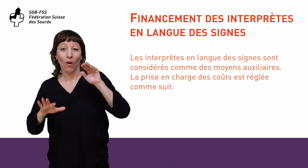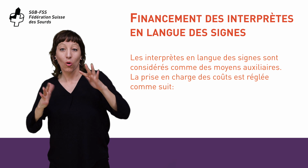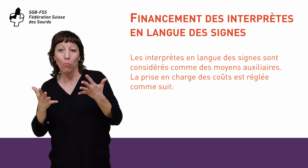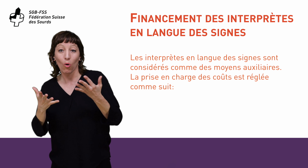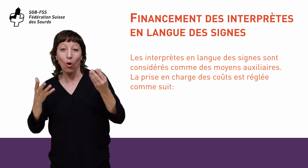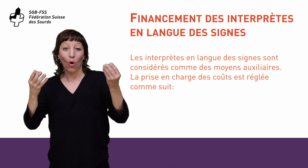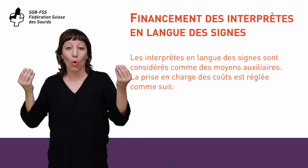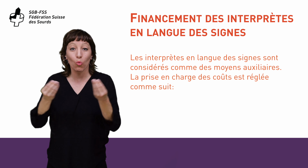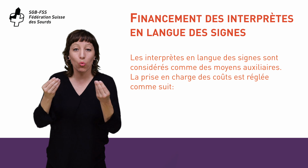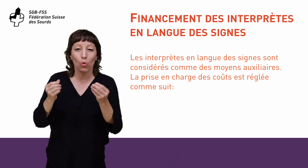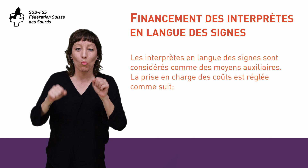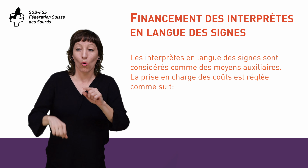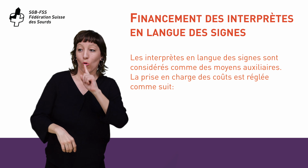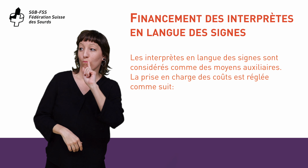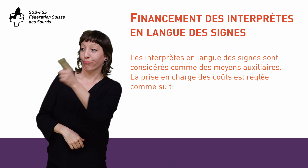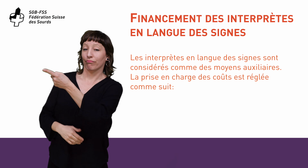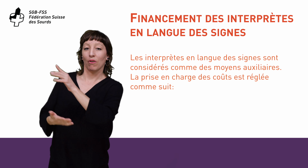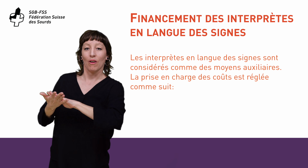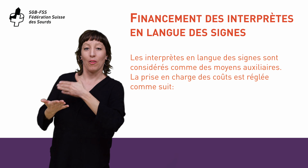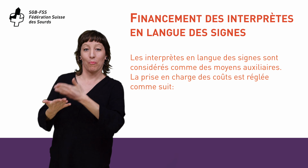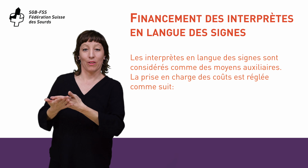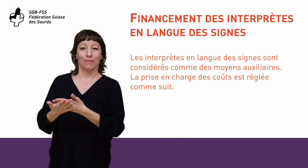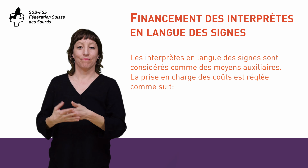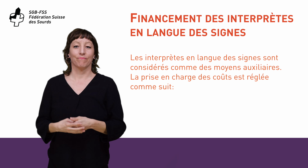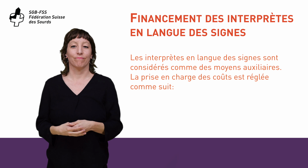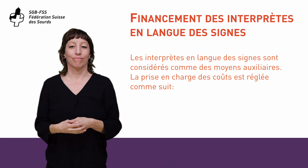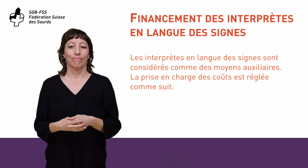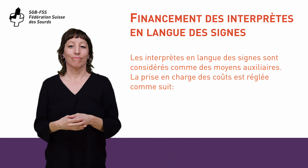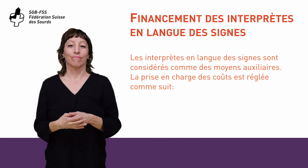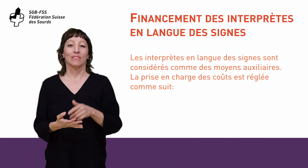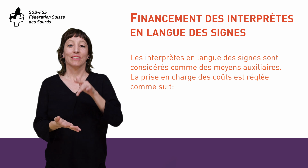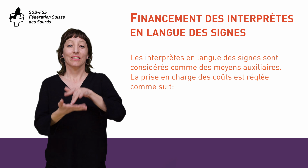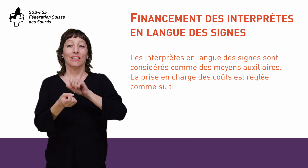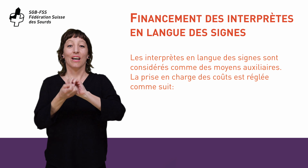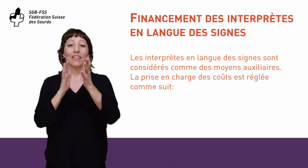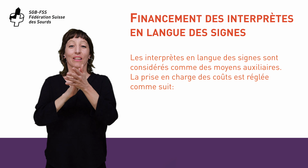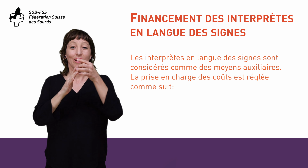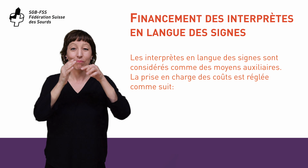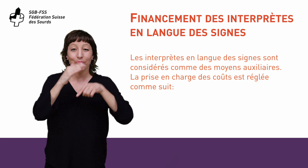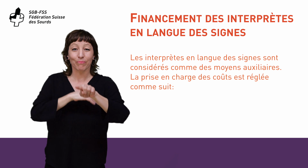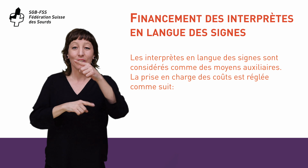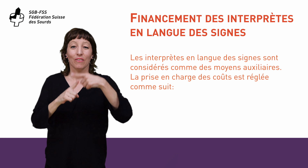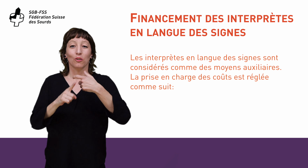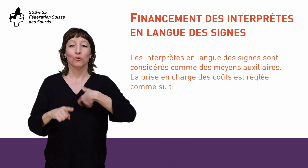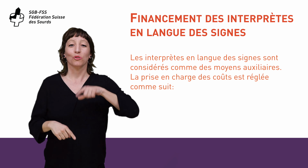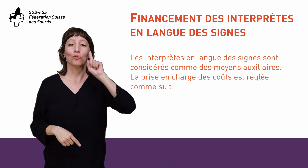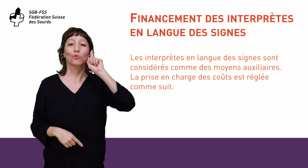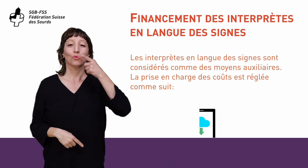possibilité et ne sait pas non plus comment et où il peut commander un interprète. Dans la zone de téléchargement du